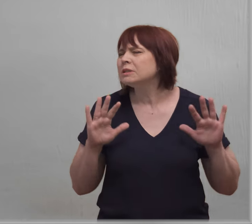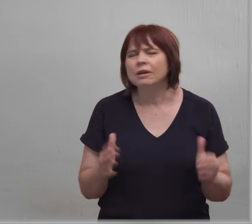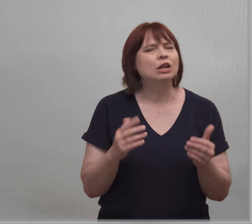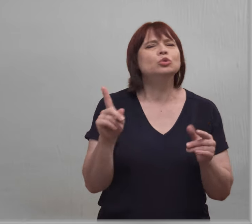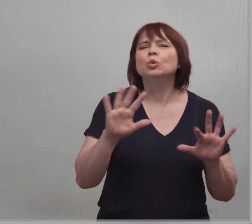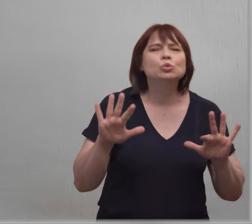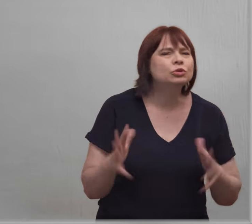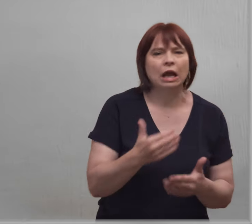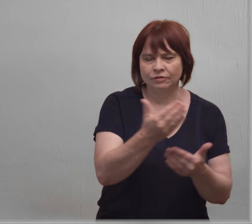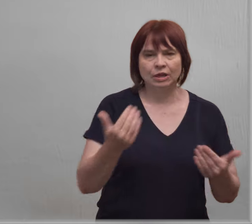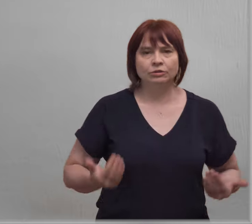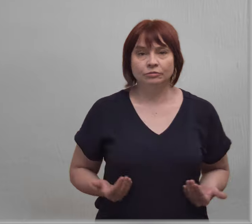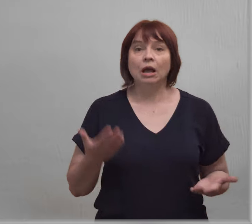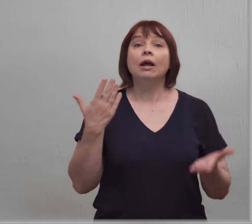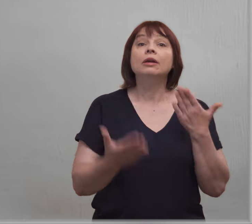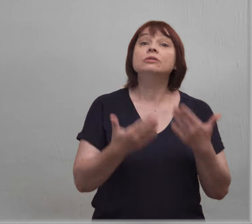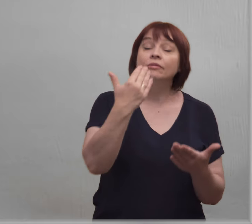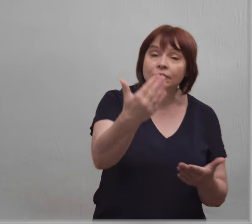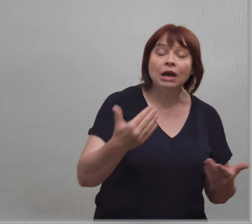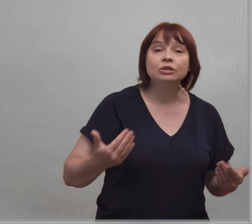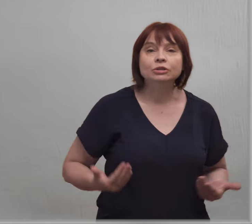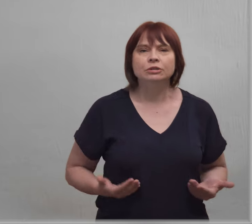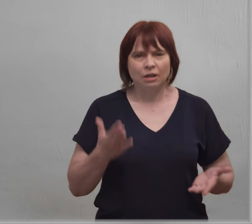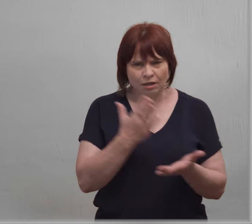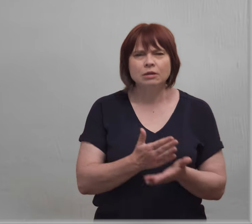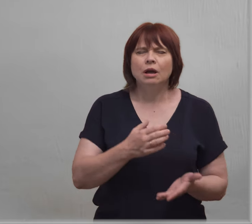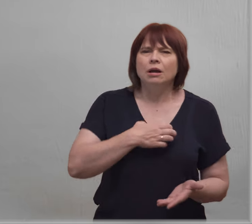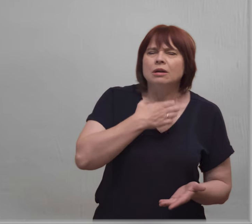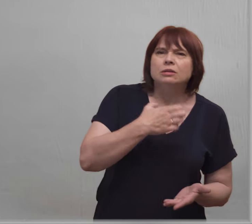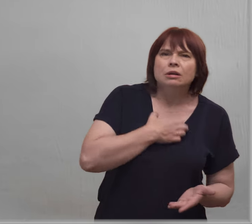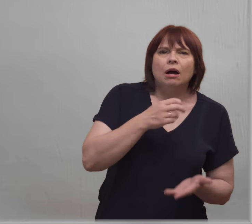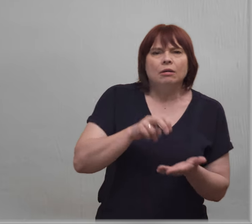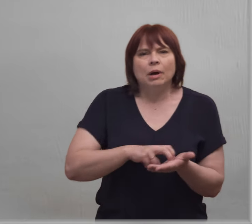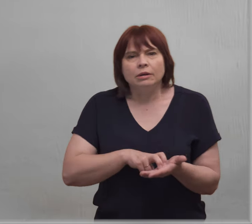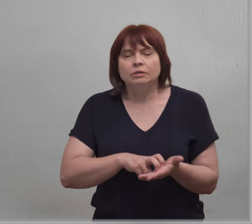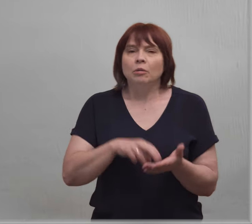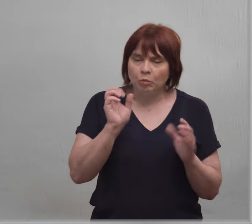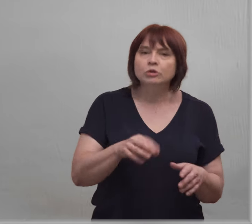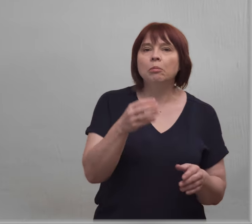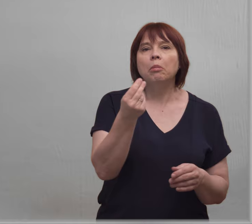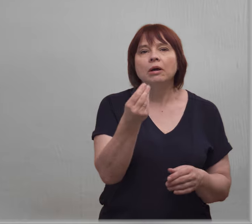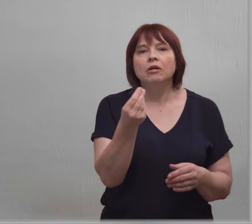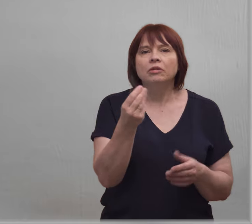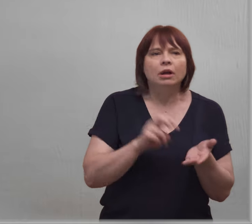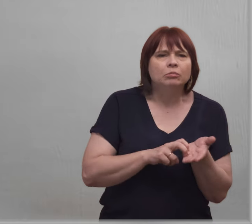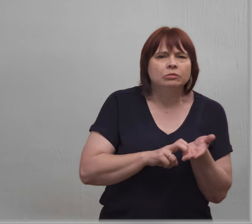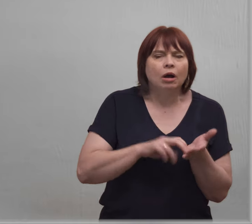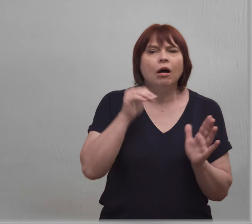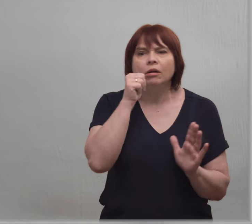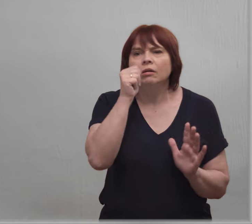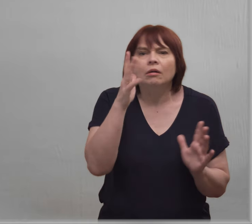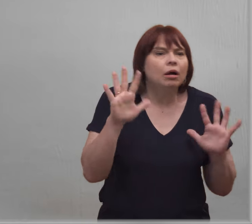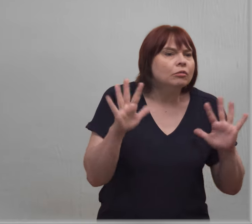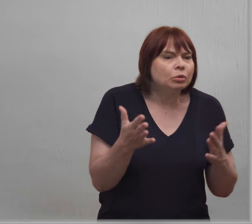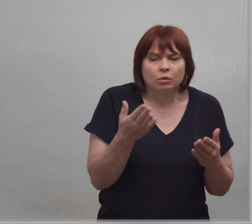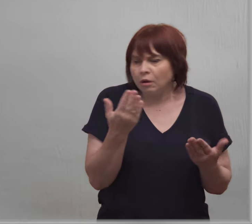жизни. Если сегодня в твоей жизни есть еще какой-то страх, финансовый, возможно, страх, что завтра вдруг у меня это